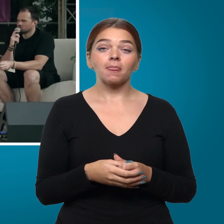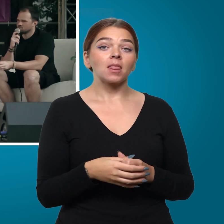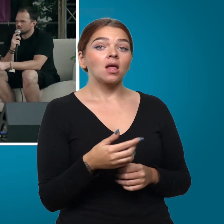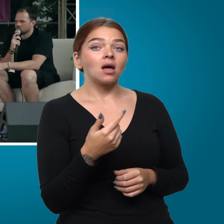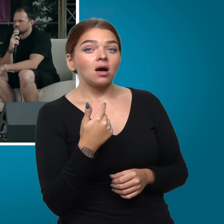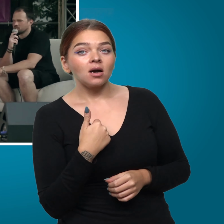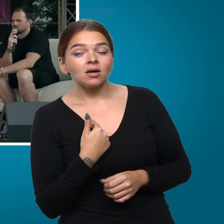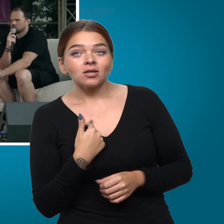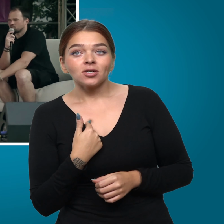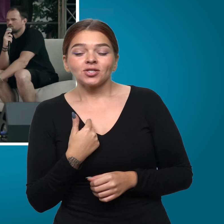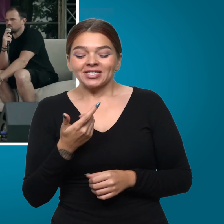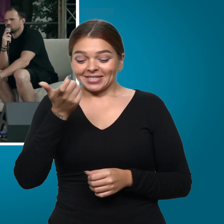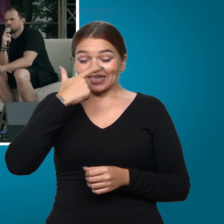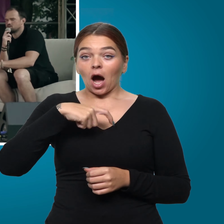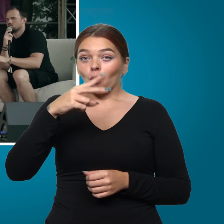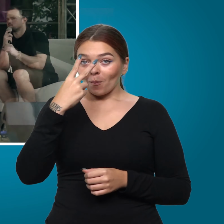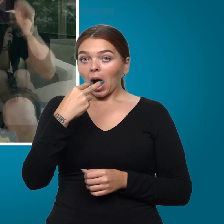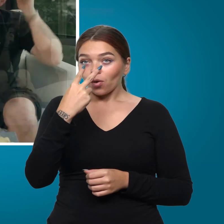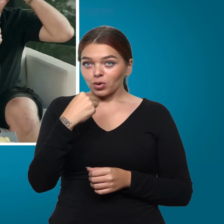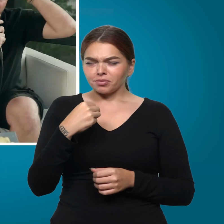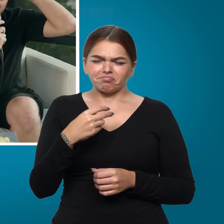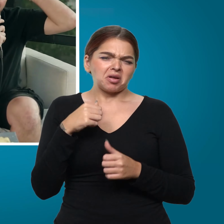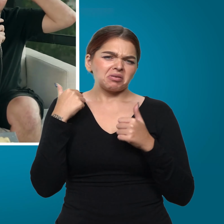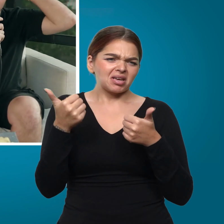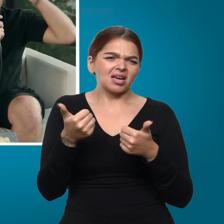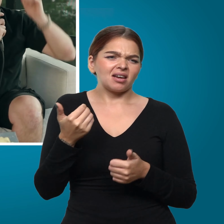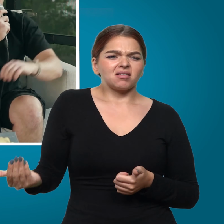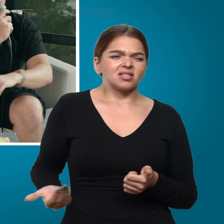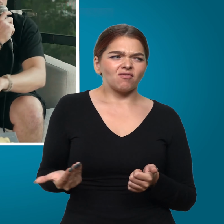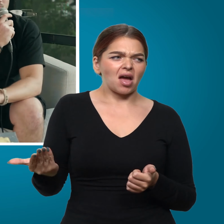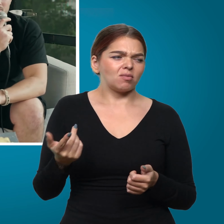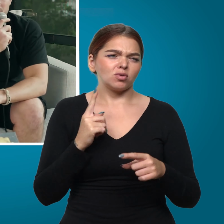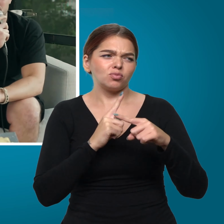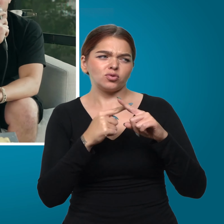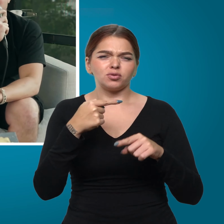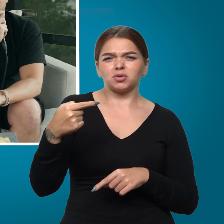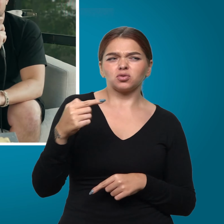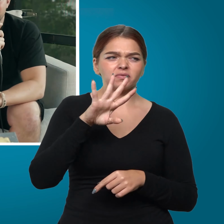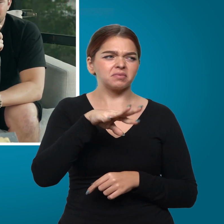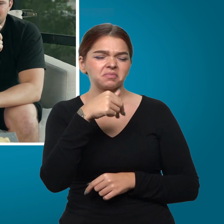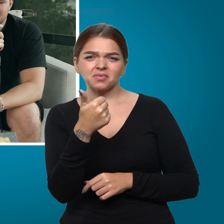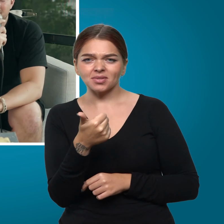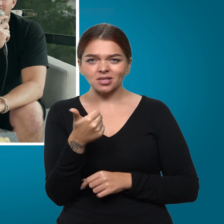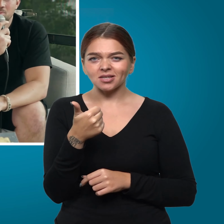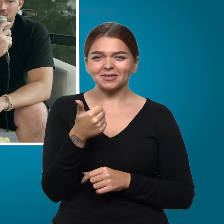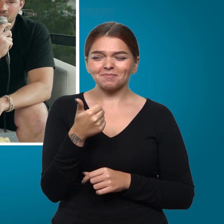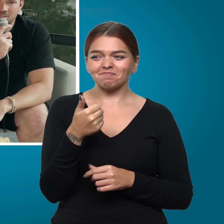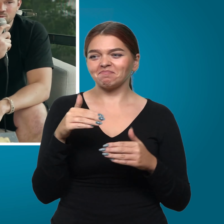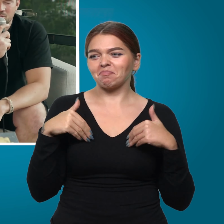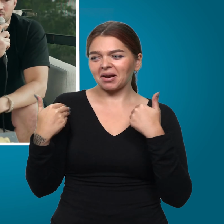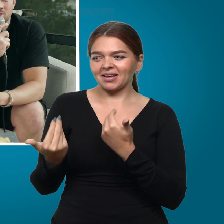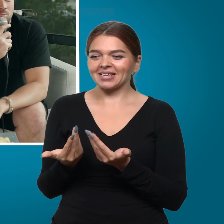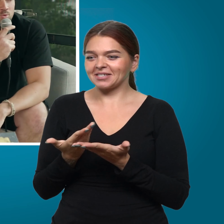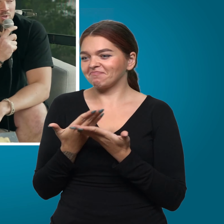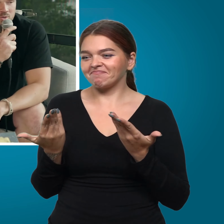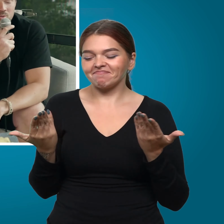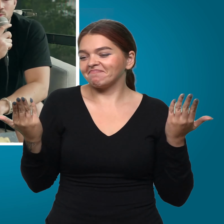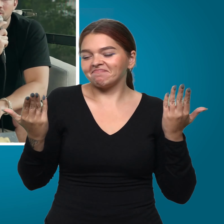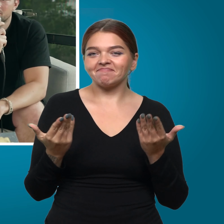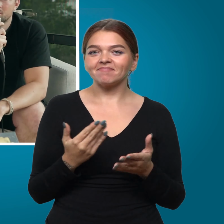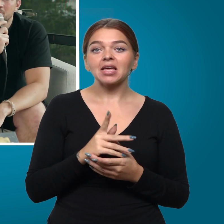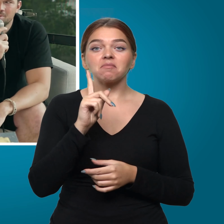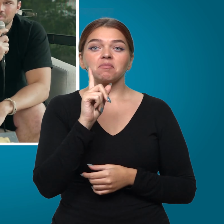Nu, aš savo asmeniškai paaugliui, tai nežinau. Visai ten gerai gyvenau, viskas ten plius minus tvarkoj buvo. Ir nelabai, kad net norėčiau, kad ten būtų kas nors